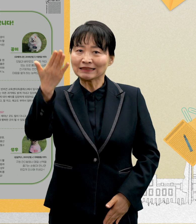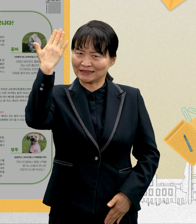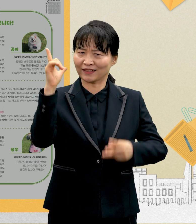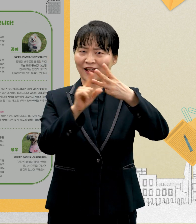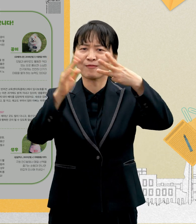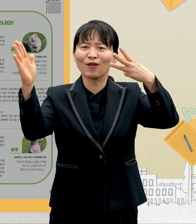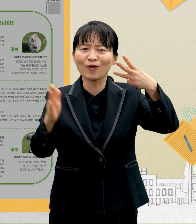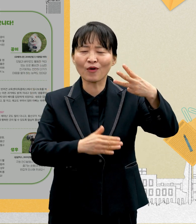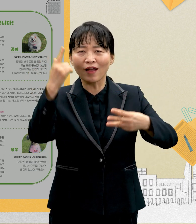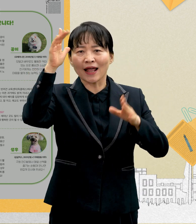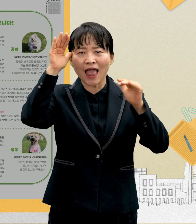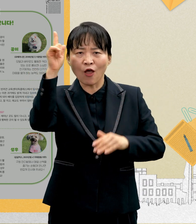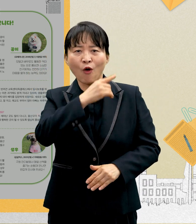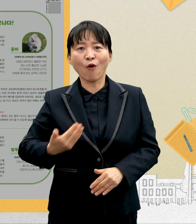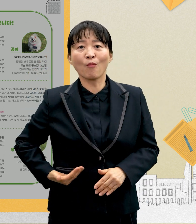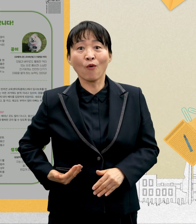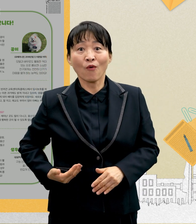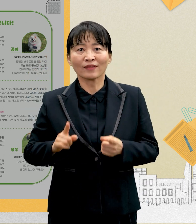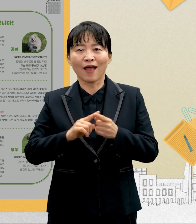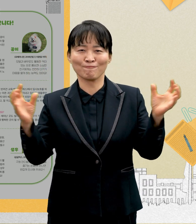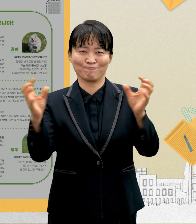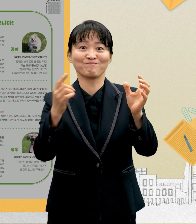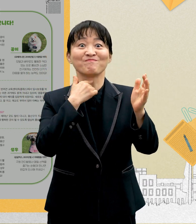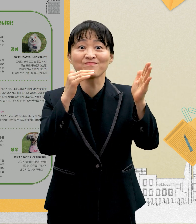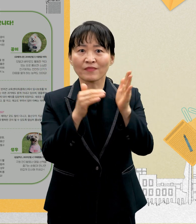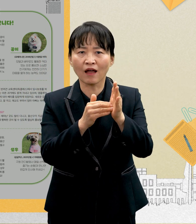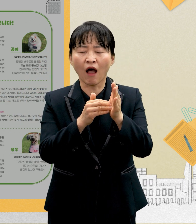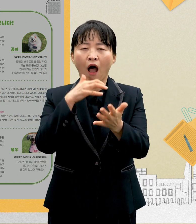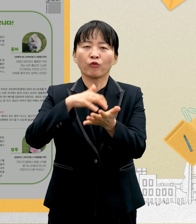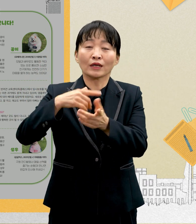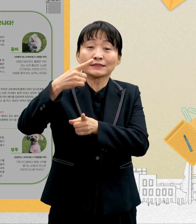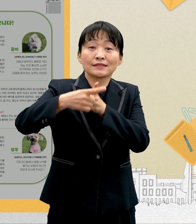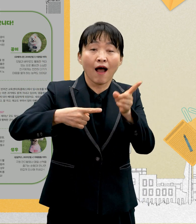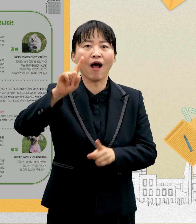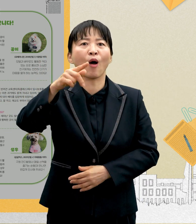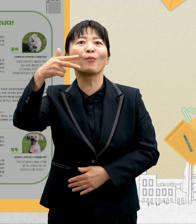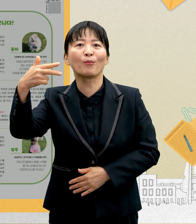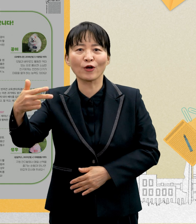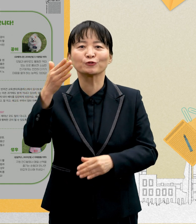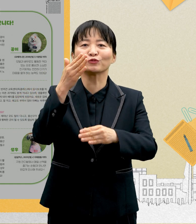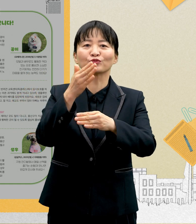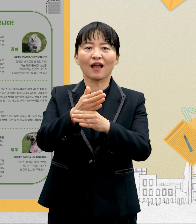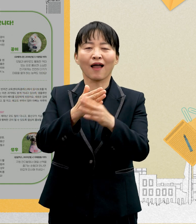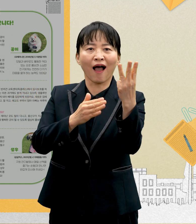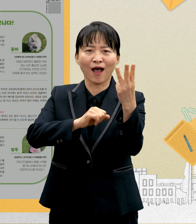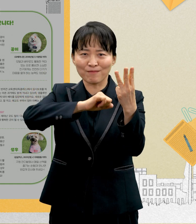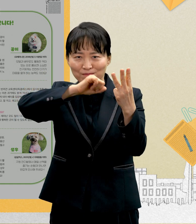홍보견 댕플루언서를 모집했는데요. 총 107마리의 강아지가 지원한 가운데 3마리의 강아지가